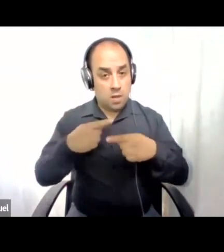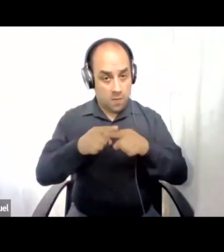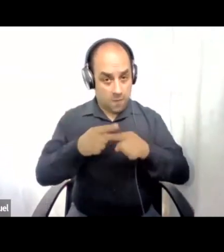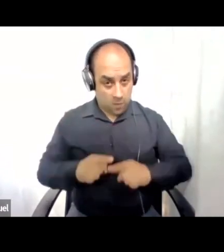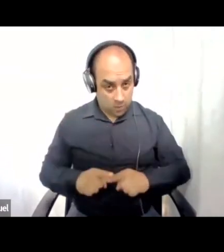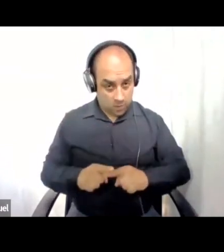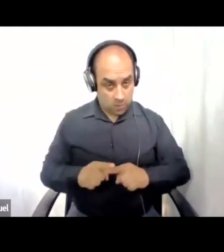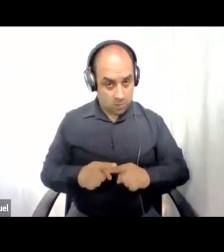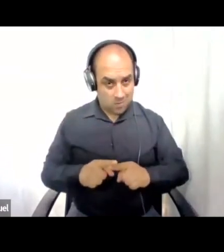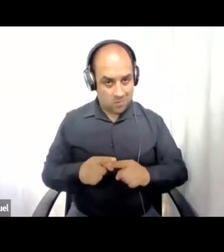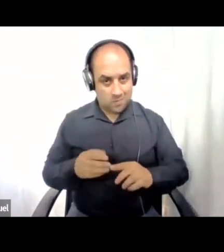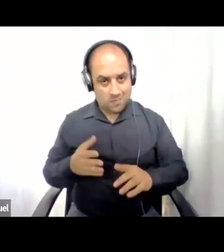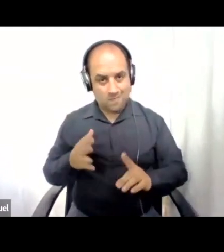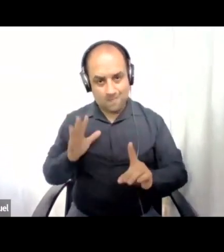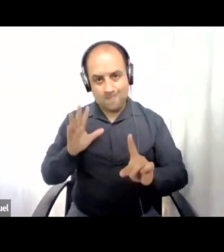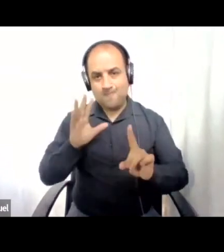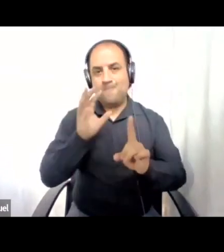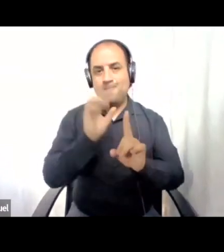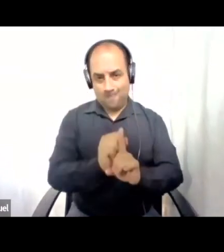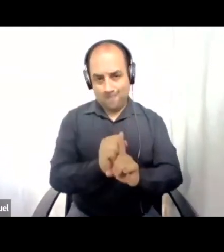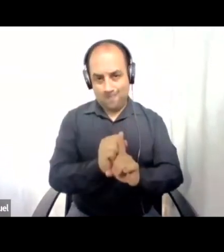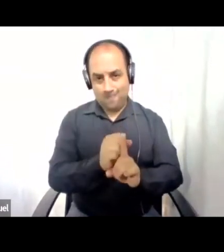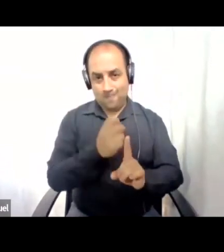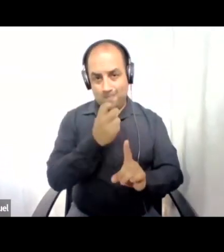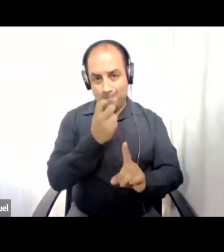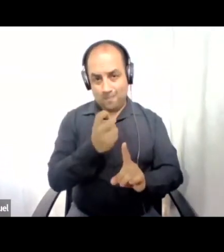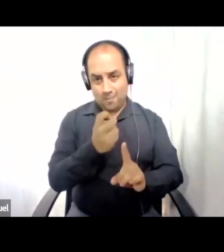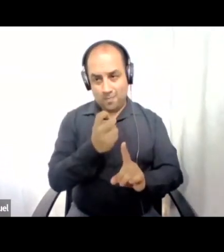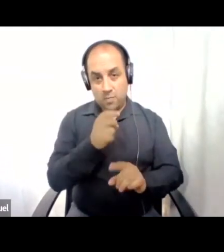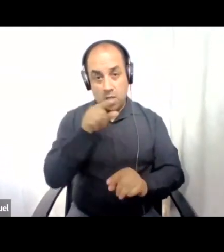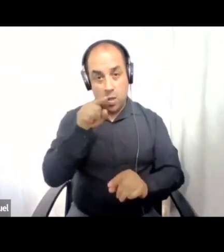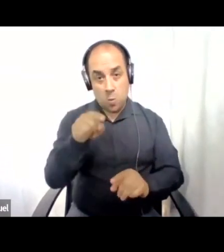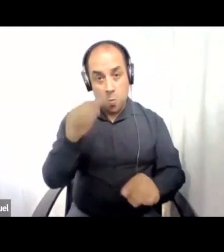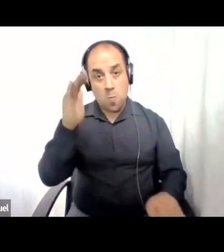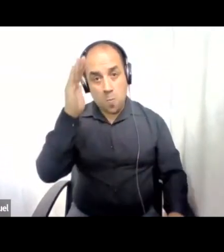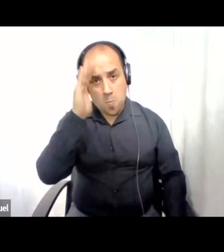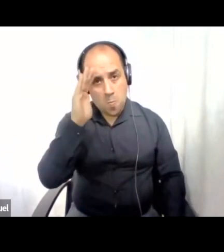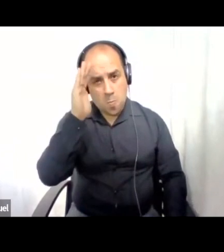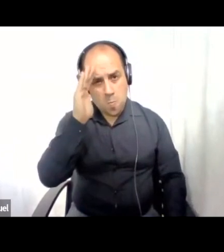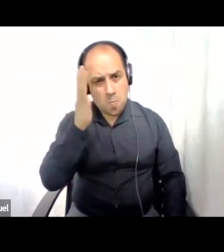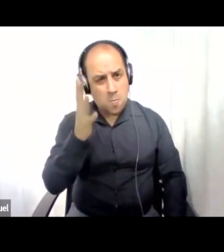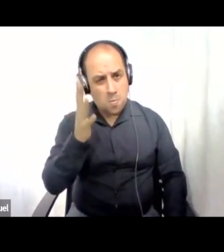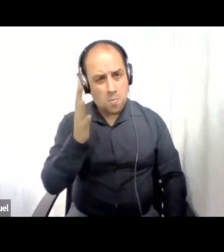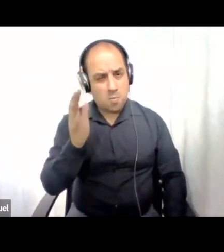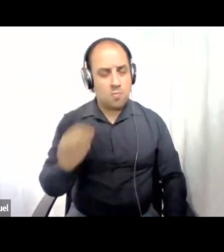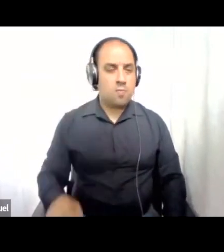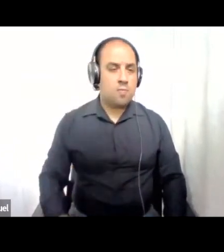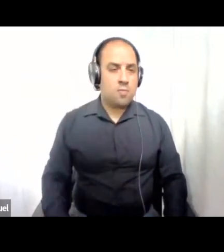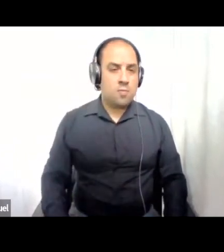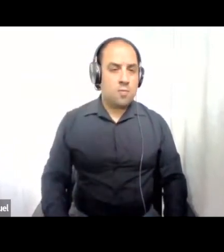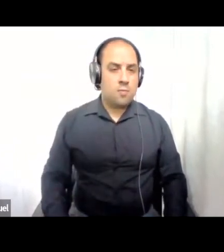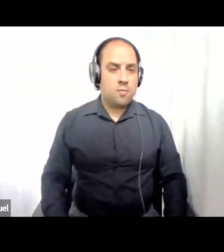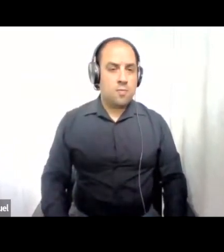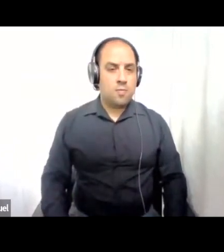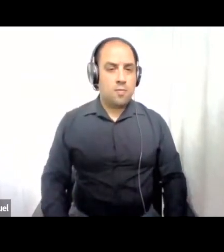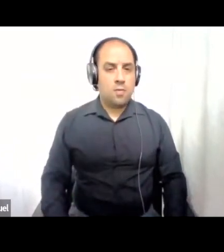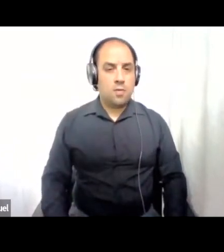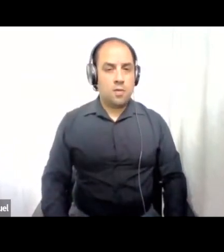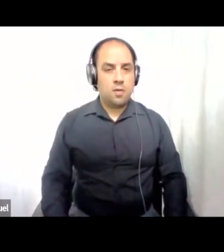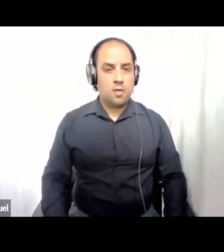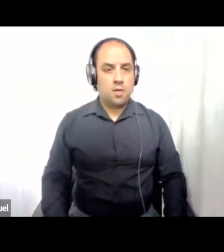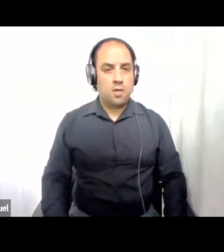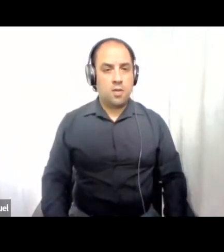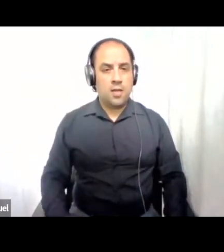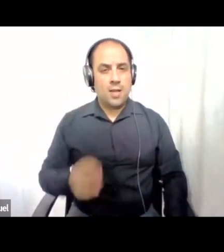nos lleva a eso, ¿no? A pensar todavía la discapacidad